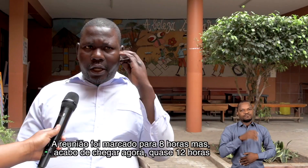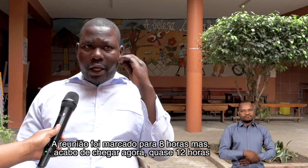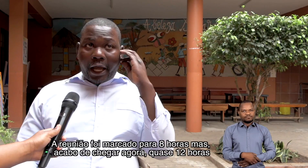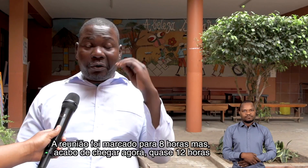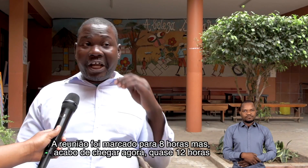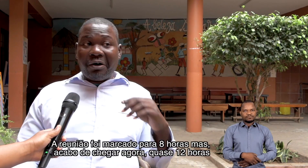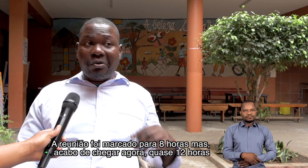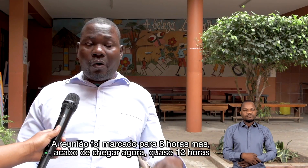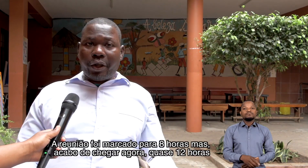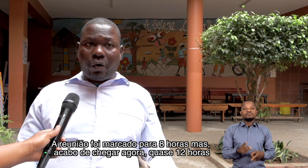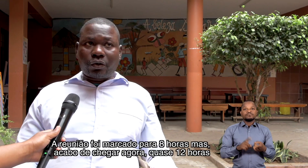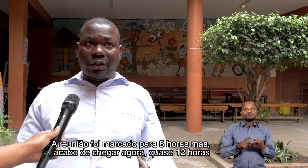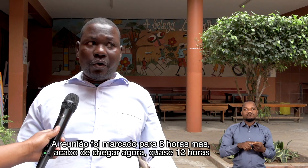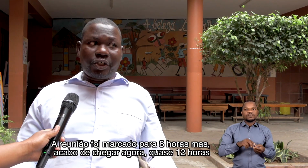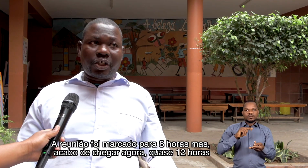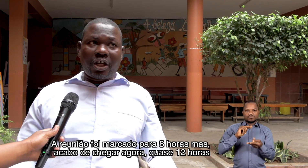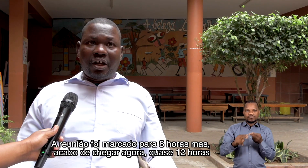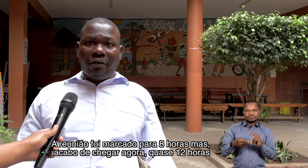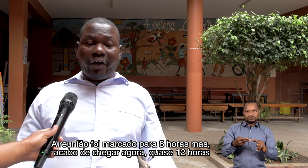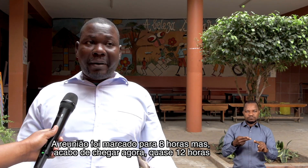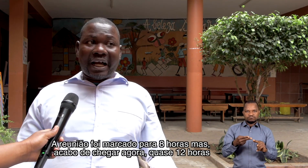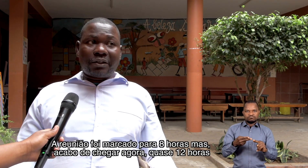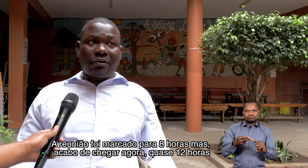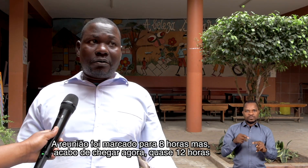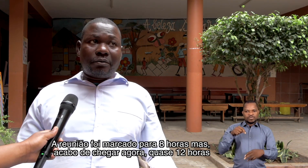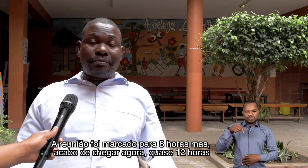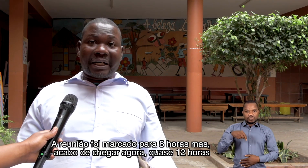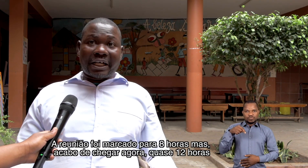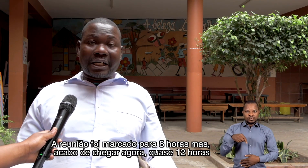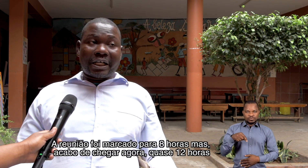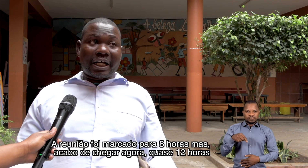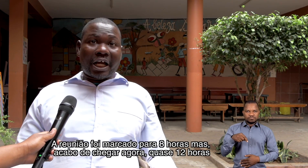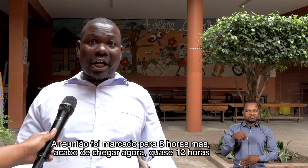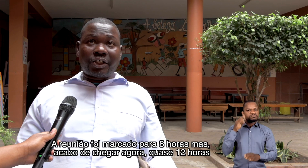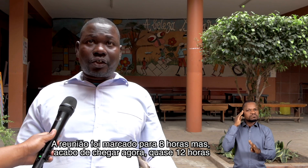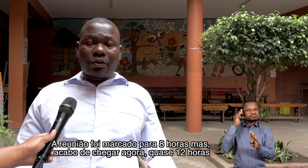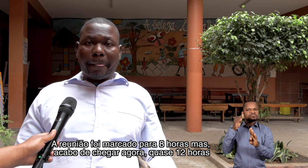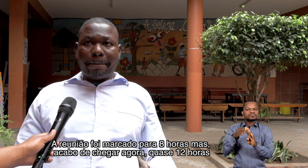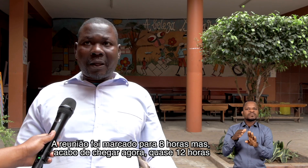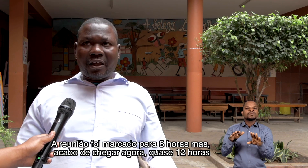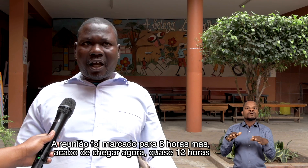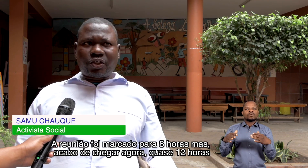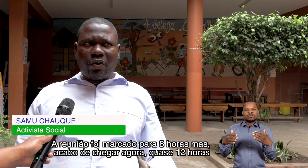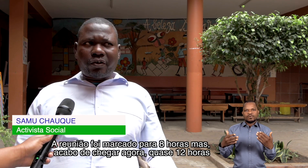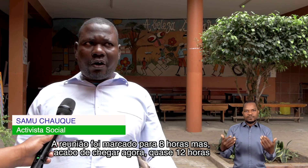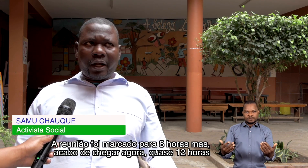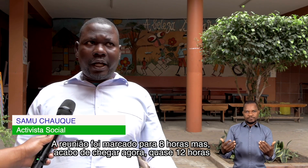A reunião ou o encontro de hoje foi marcado para as oito horas,